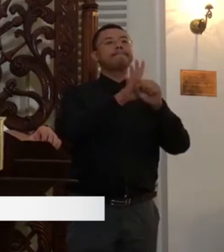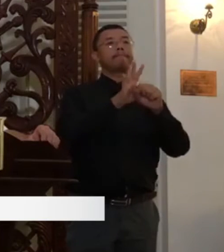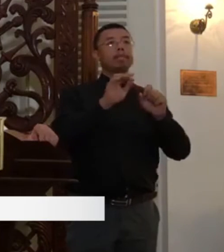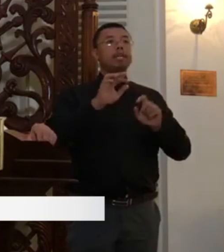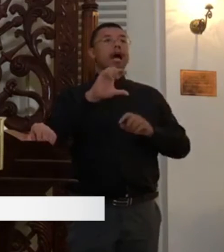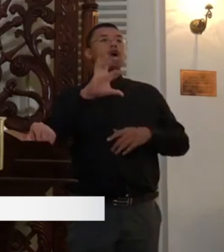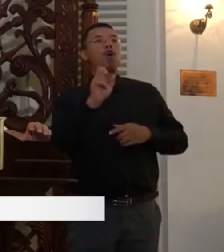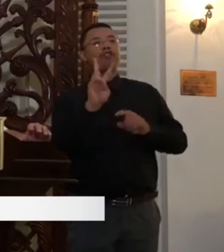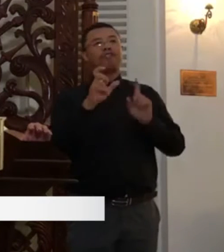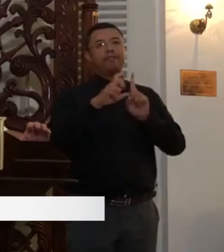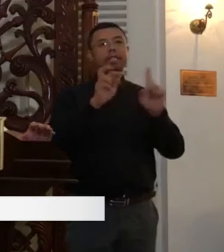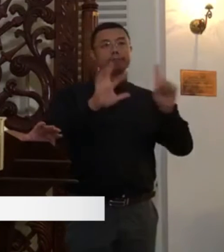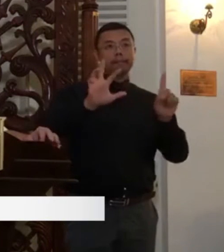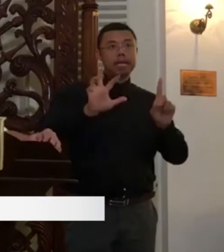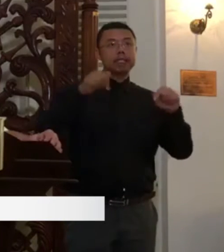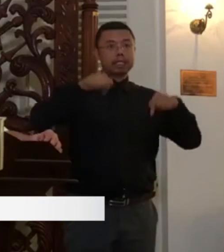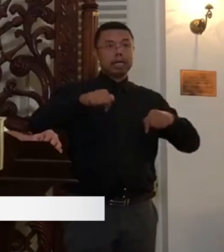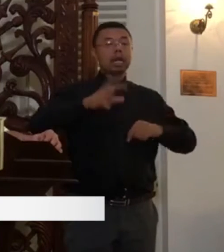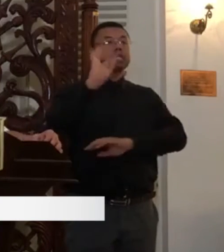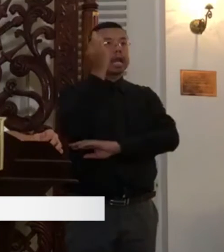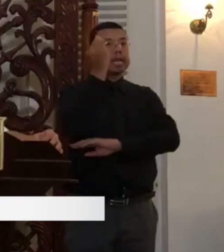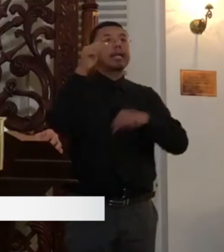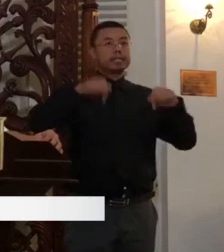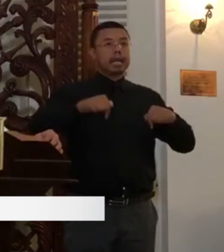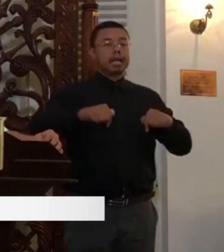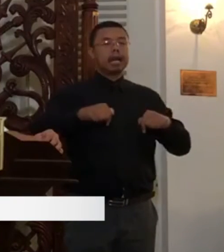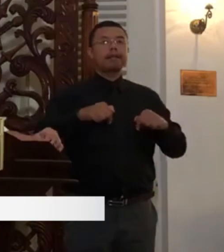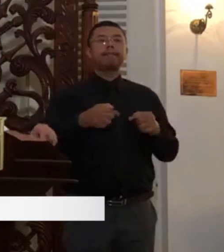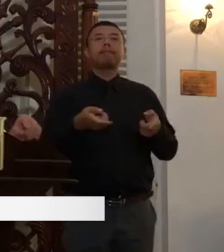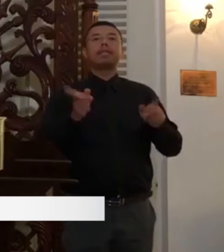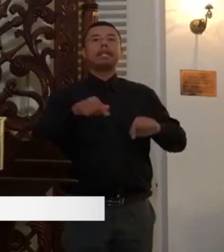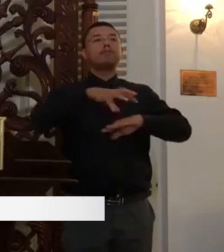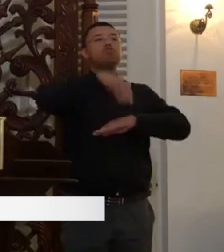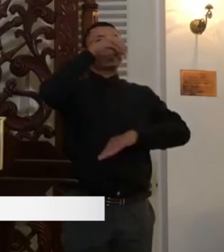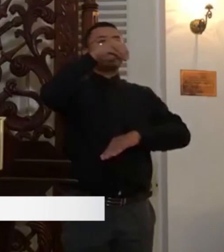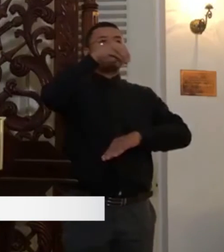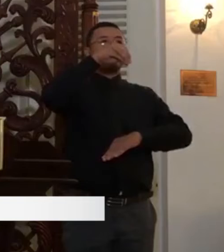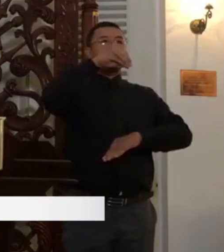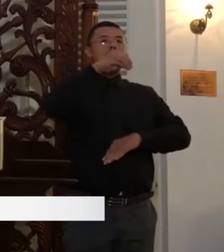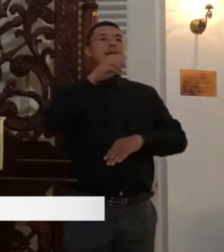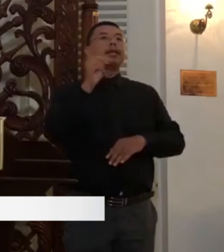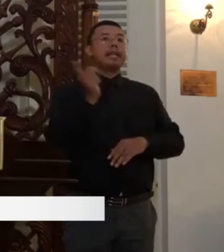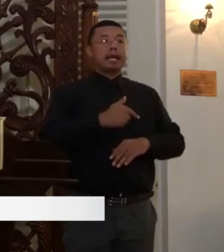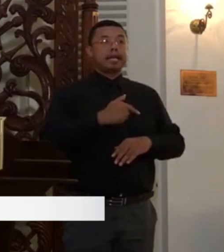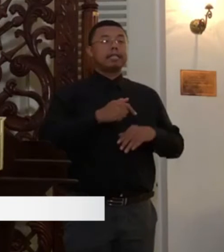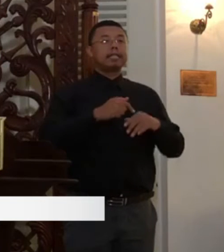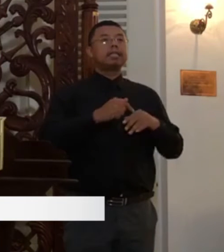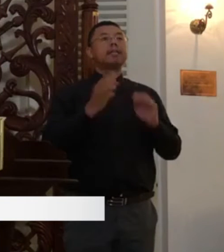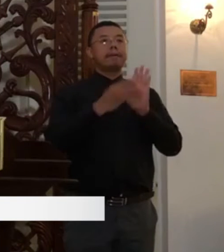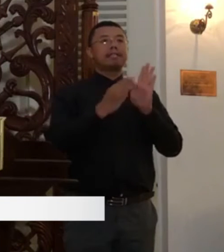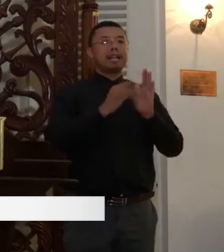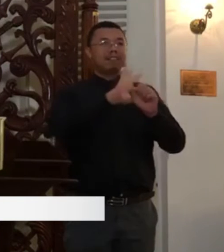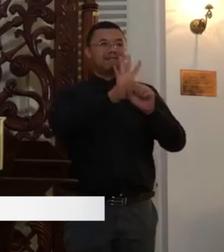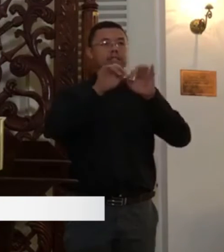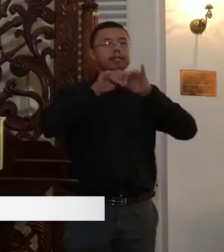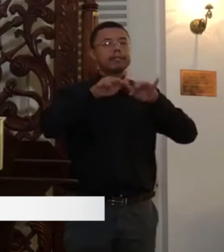COVID-19, di mana Jakarta pada saat ini merupakan epicenter dari masalah